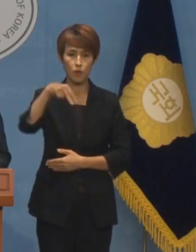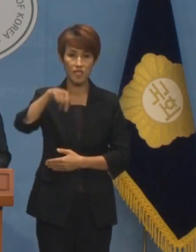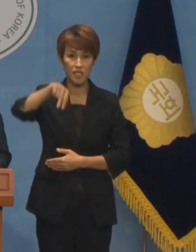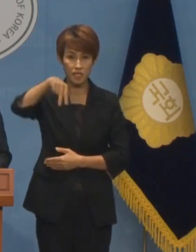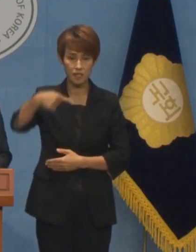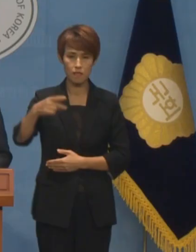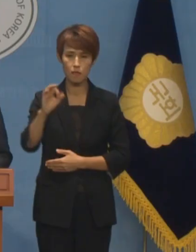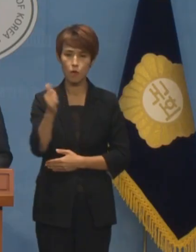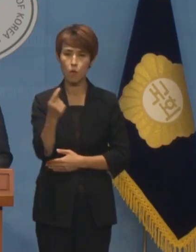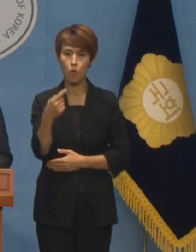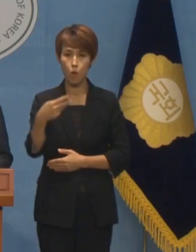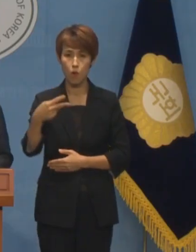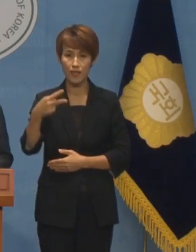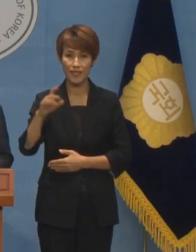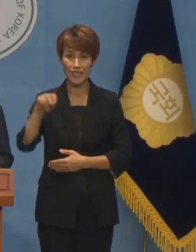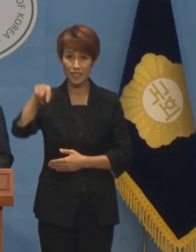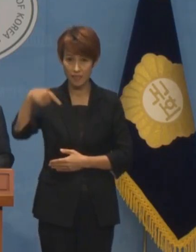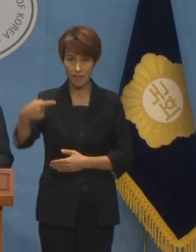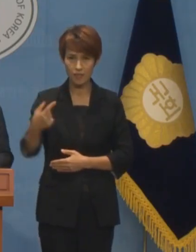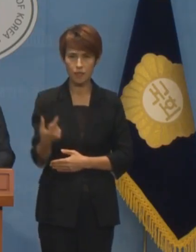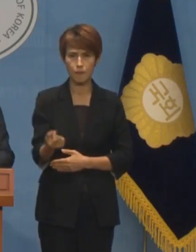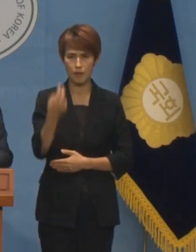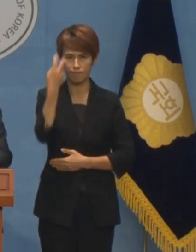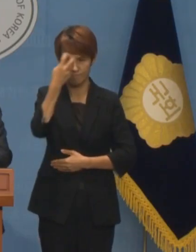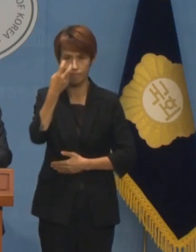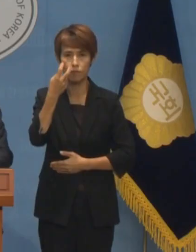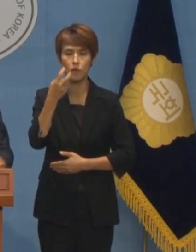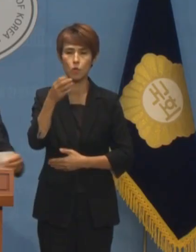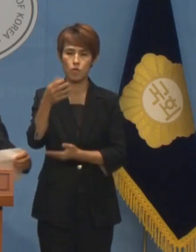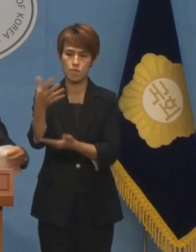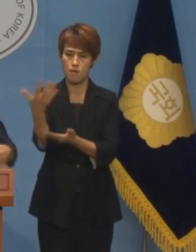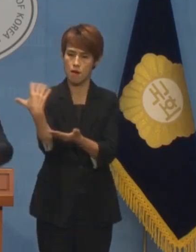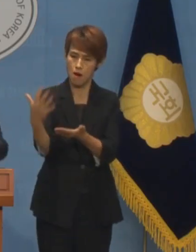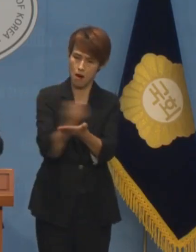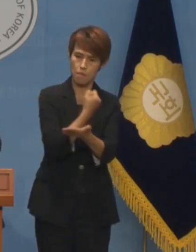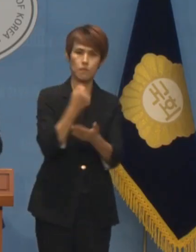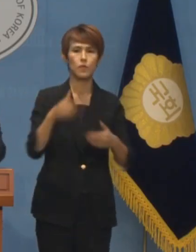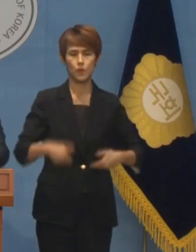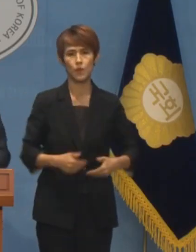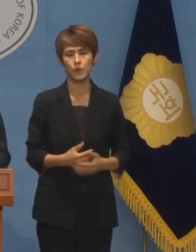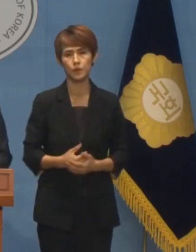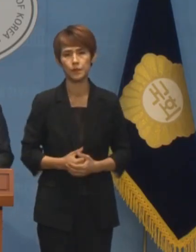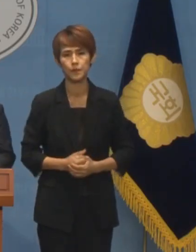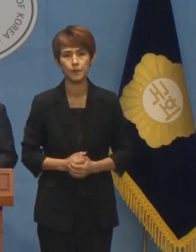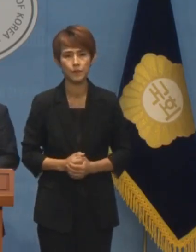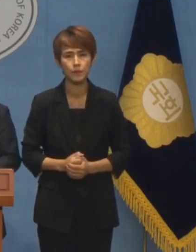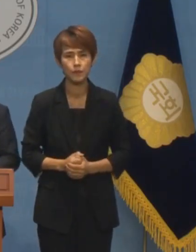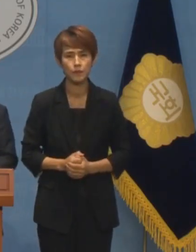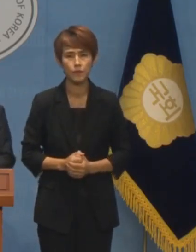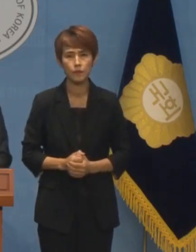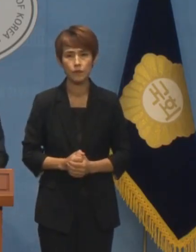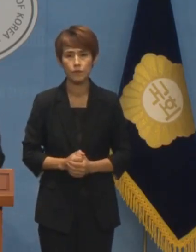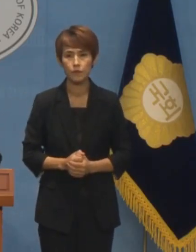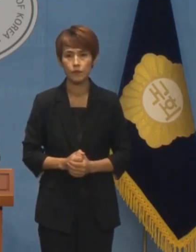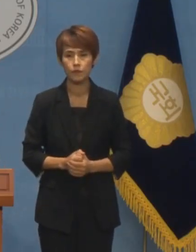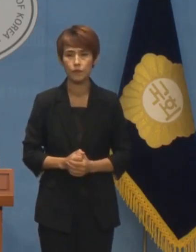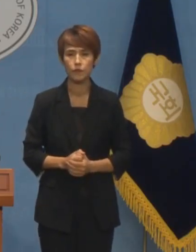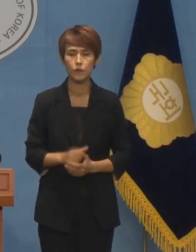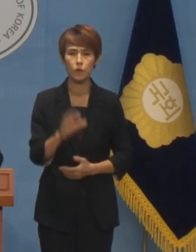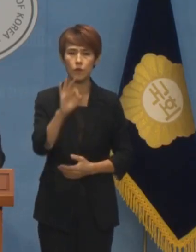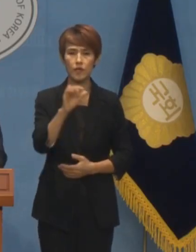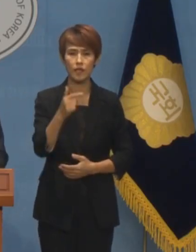우리는 즉각 수사하고 그래서 환수 조치를 들어가야 된다라는 말씀을 드립니다. 그 다음에요,